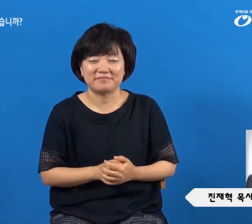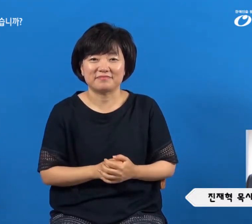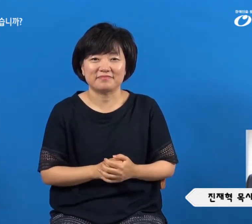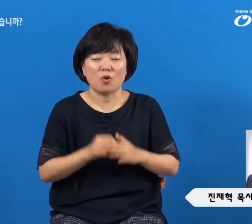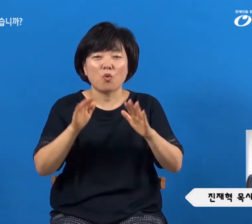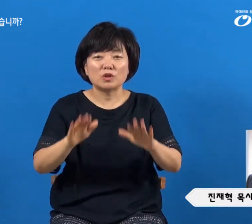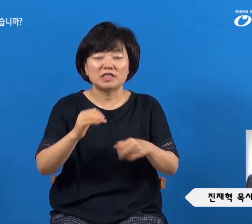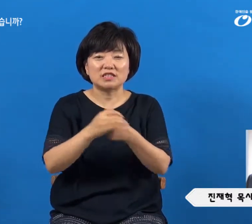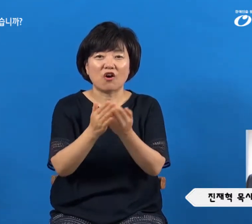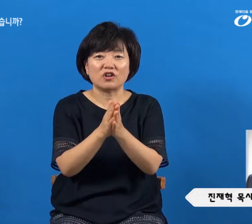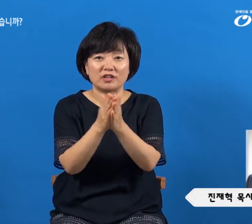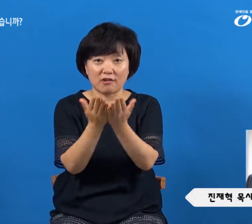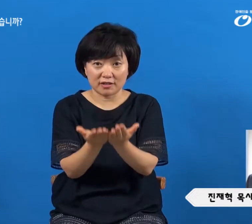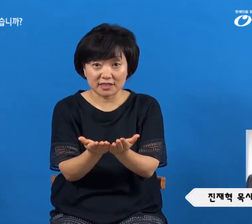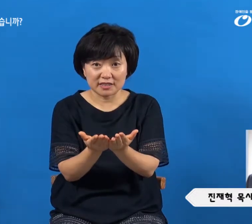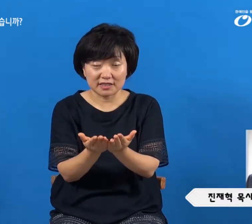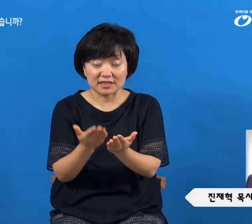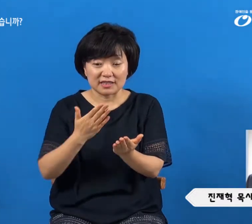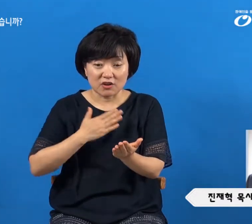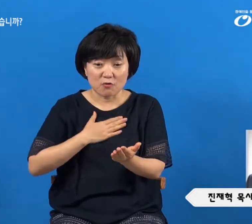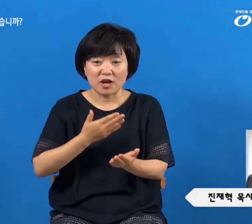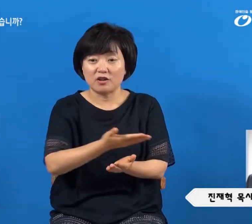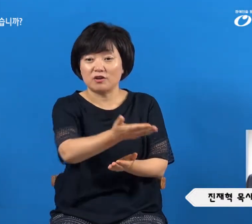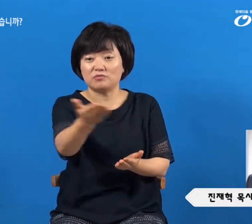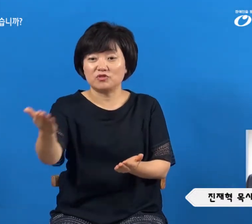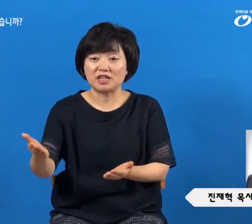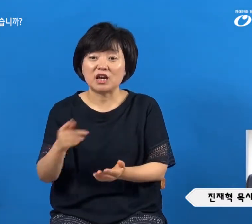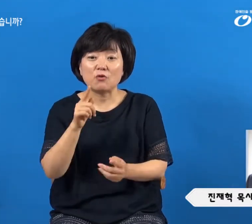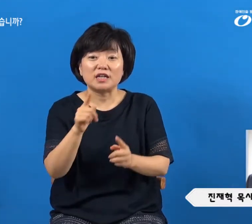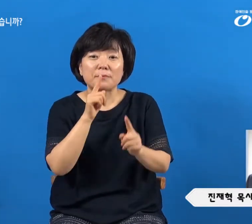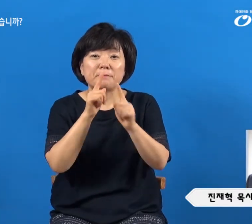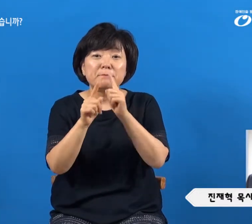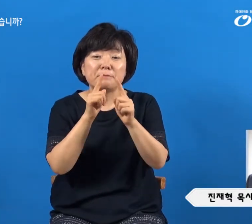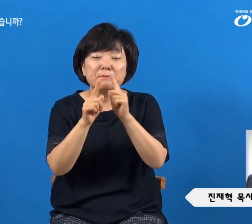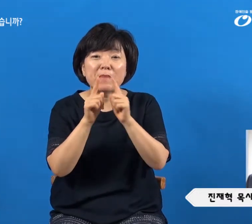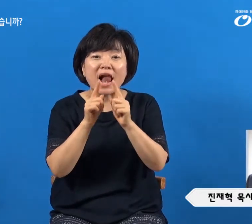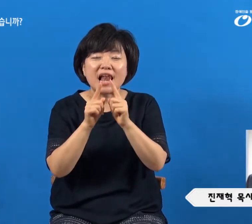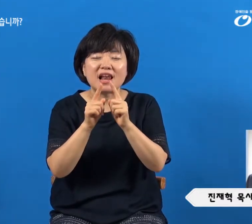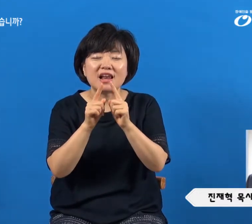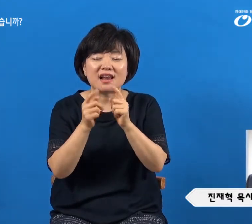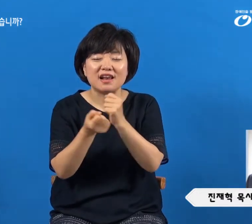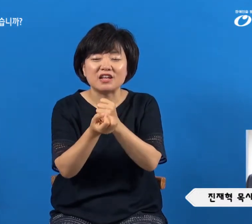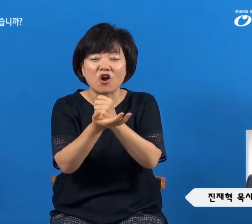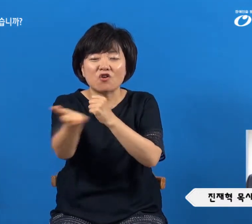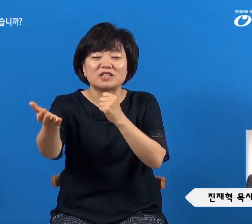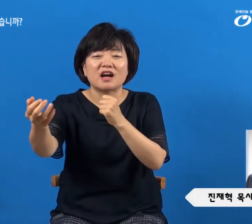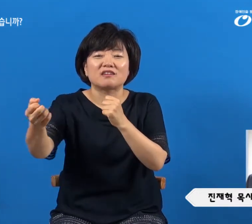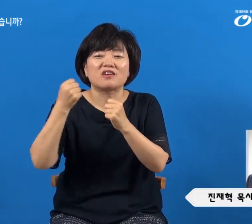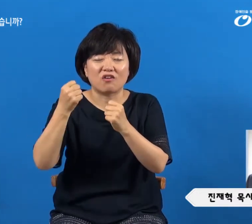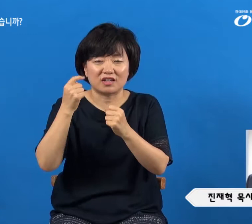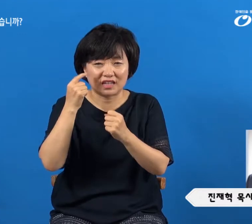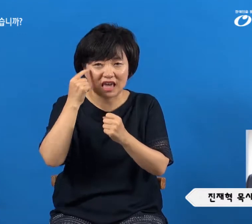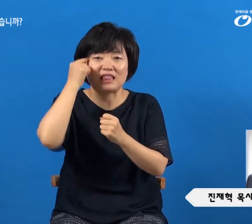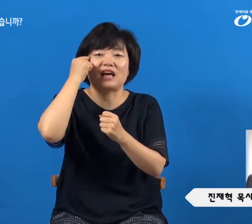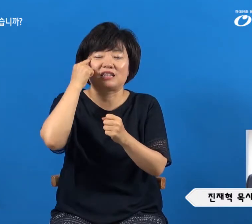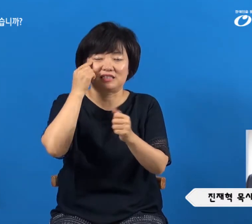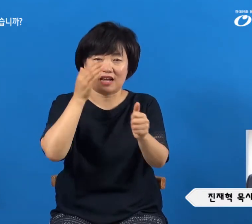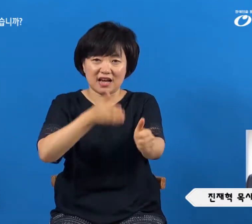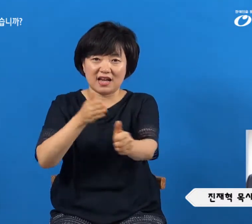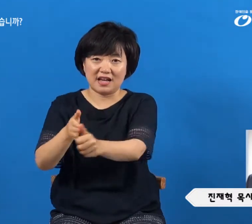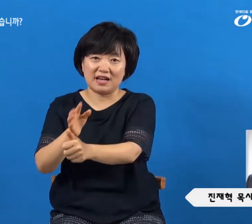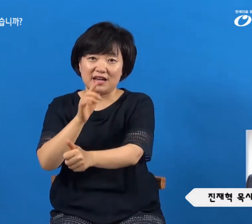오늘 성경은 여러분과 저에게 바로 이 말의 영향력을 깨달으라고